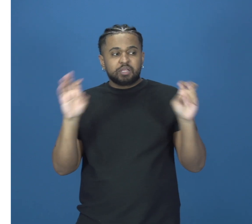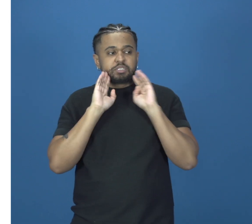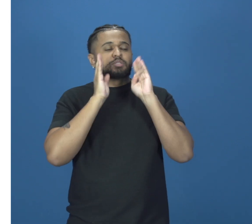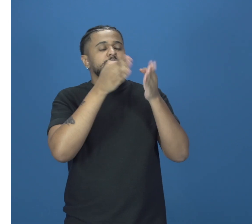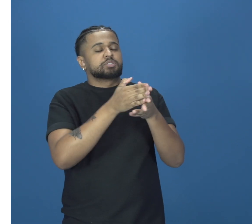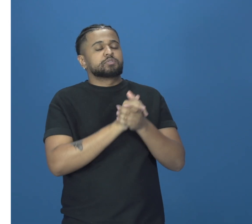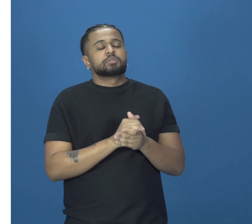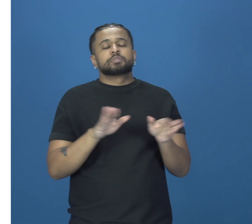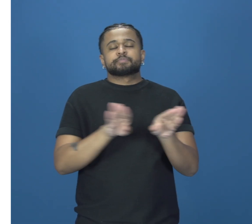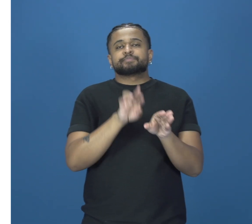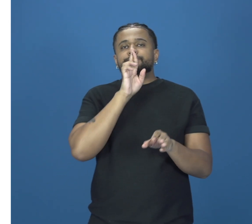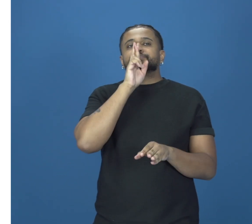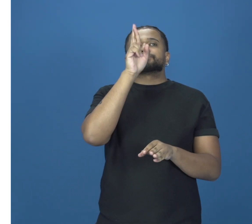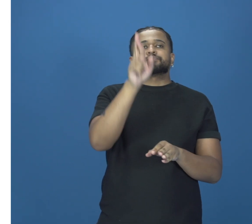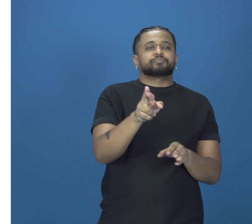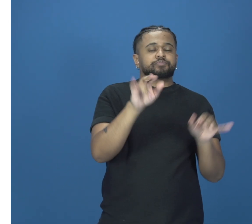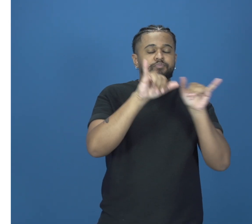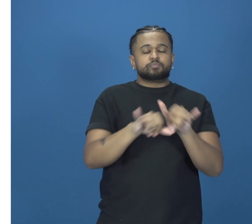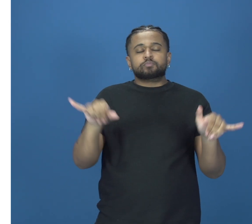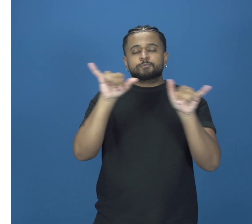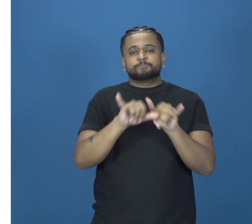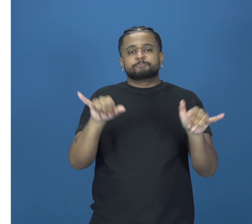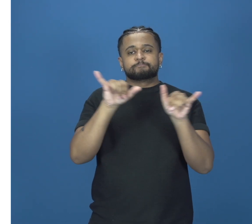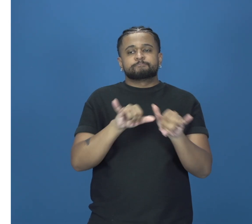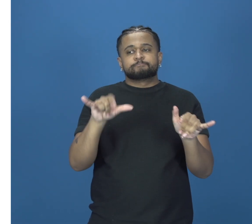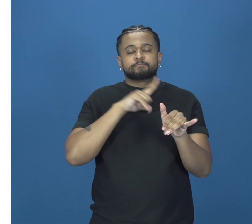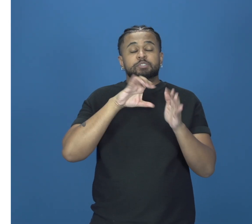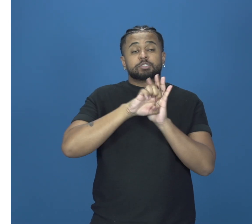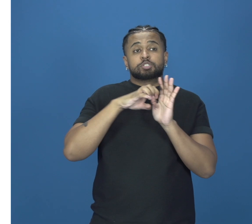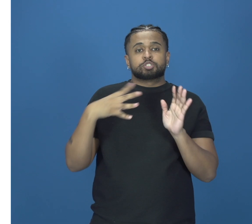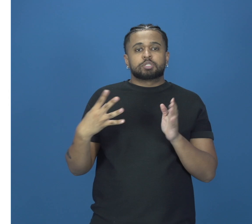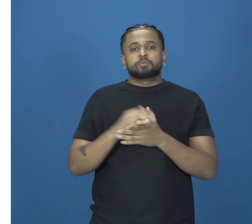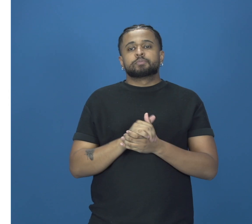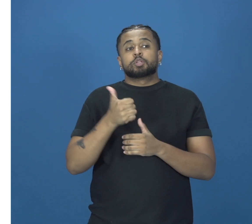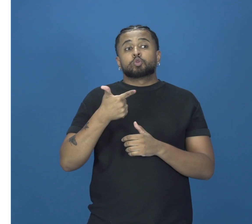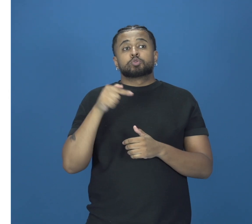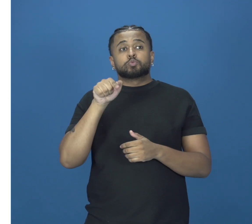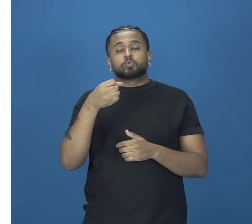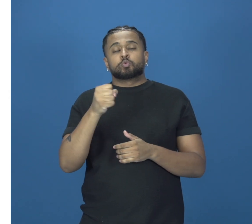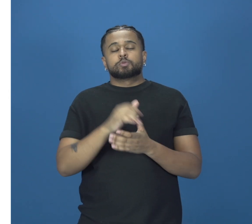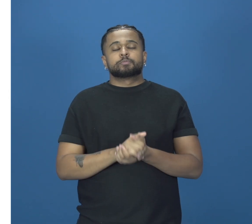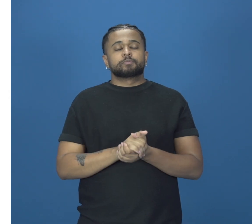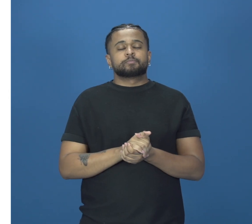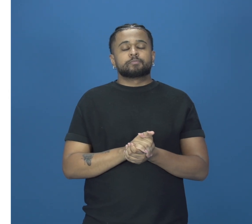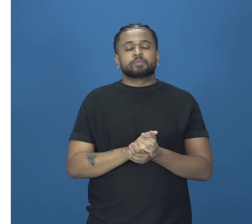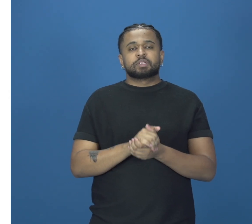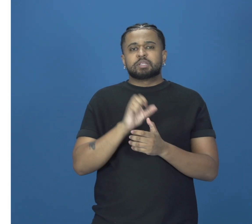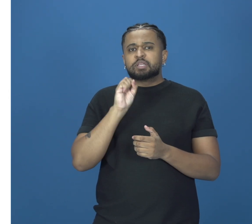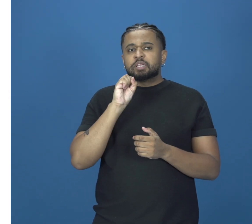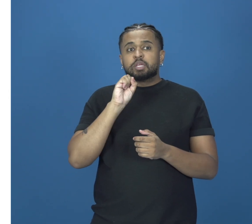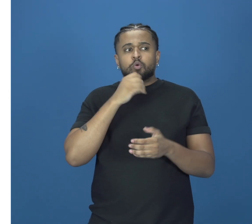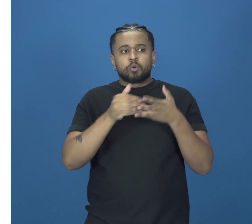bancas específicas e os resultados divulgados por meio de edital. 12.8. Os